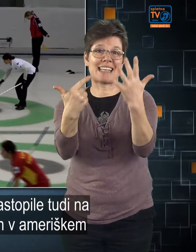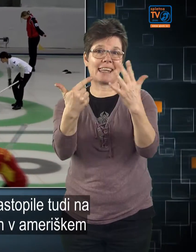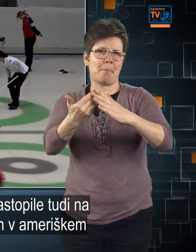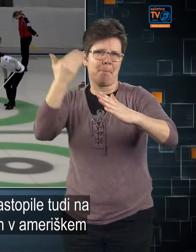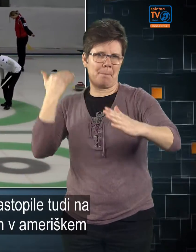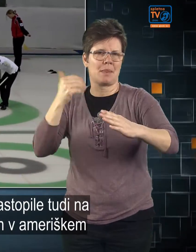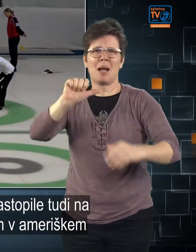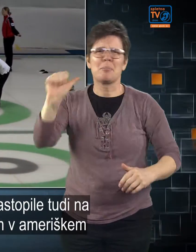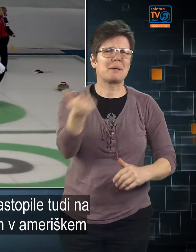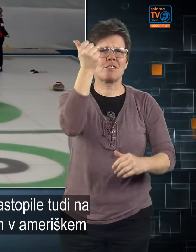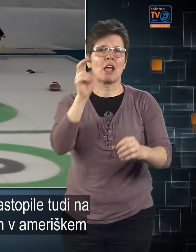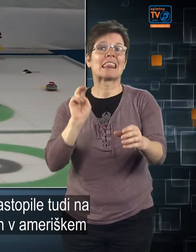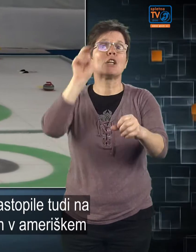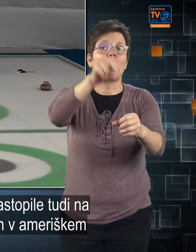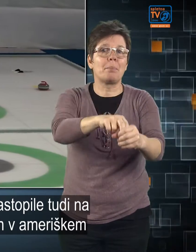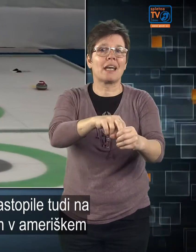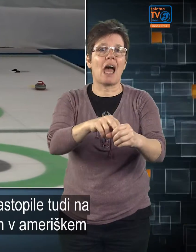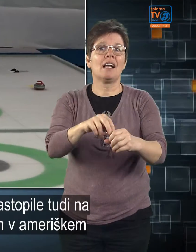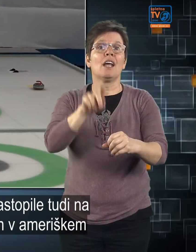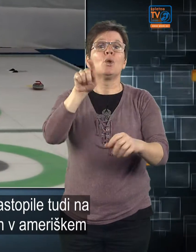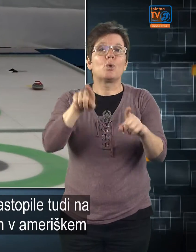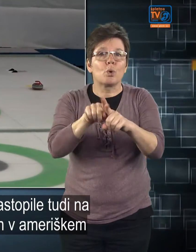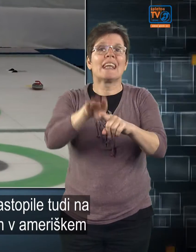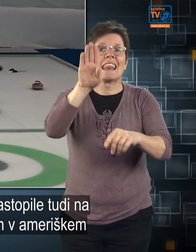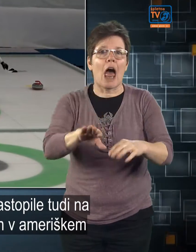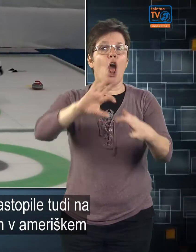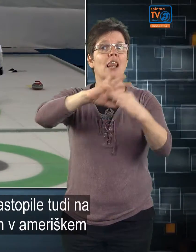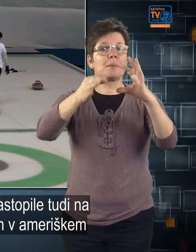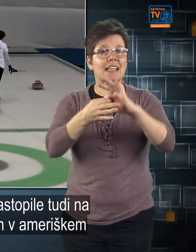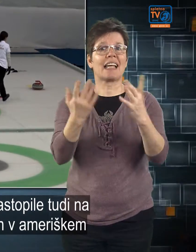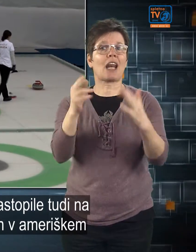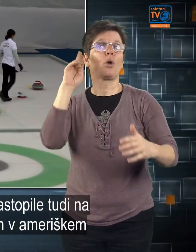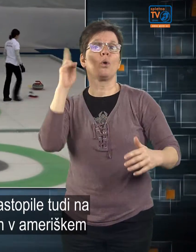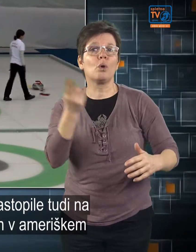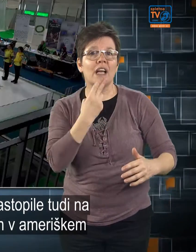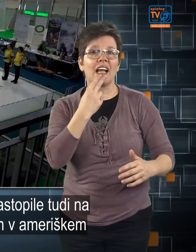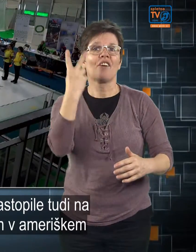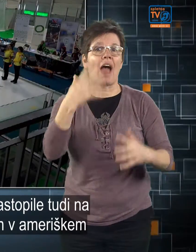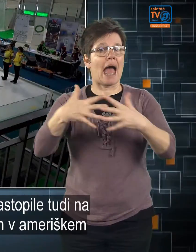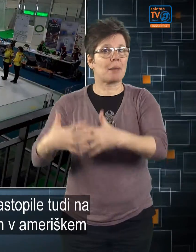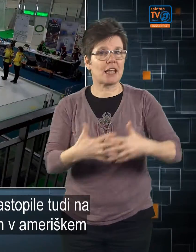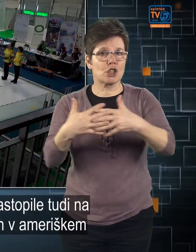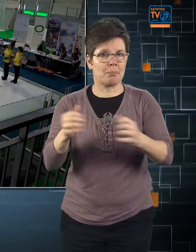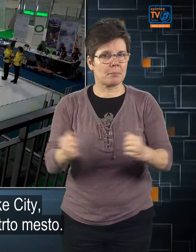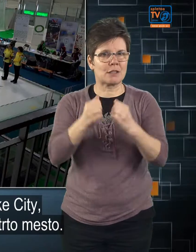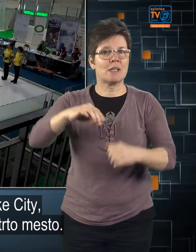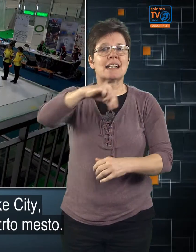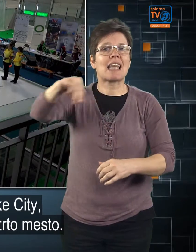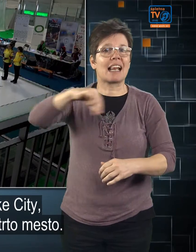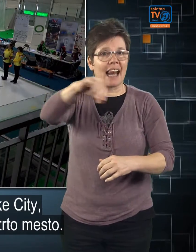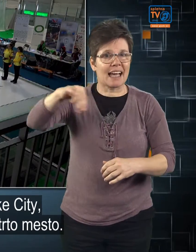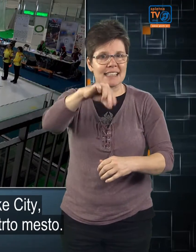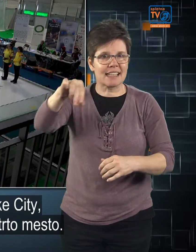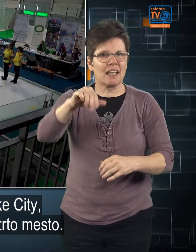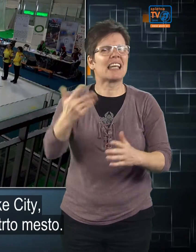prvič nastopile tudi na olimpijskih igrah gluhih v ameriškem mestu Salt Lake City, kjer so osvojile 4.